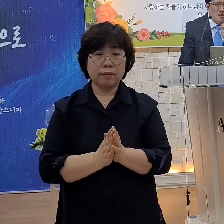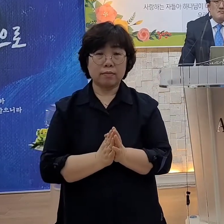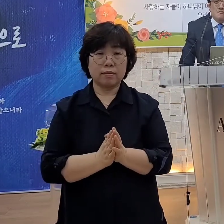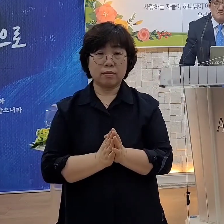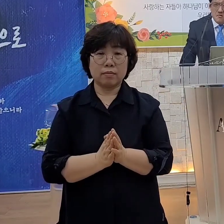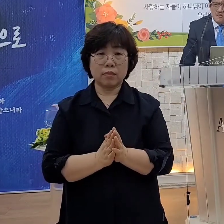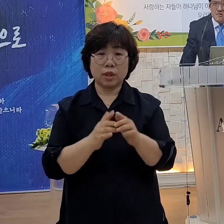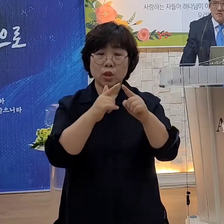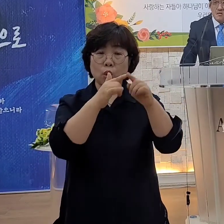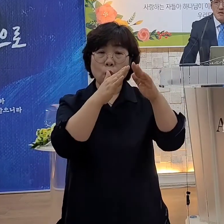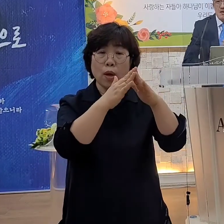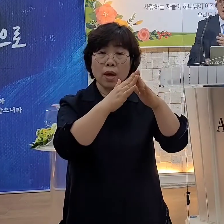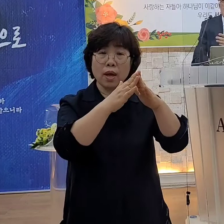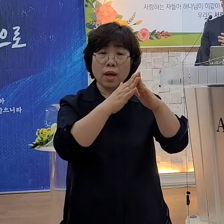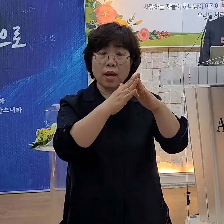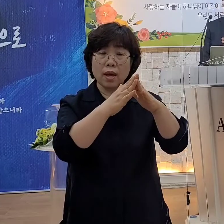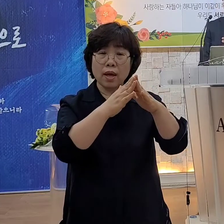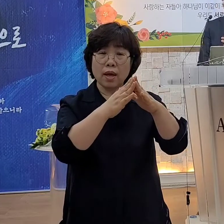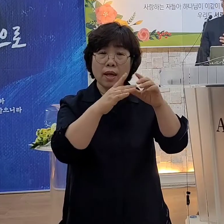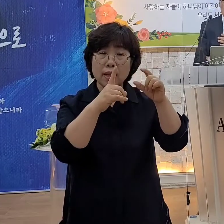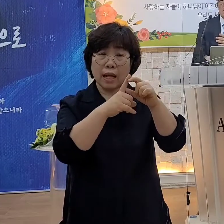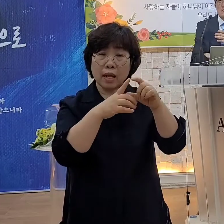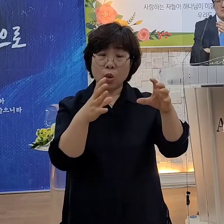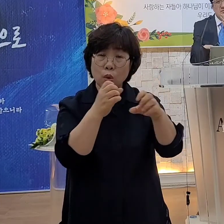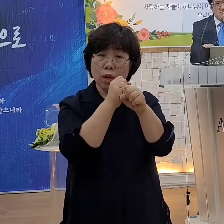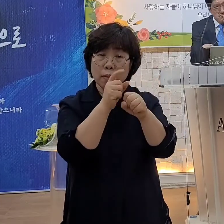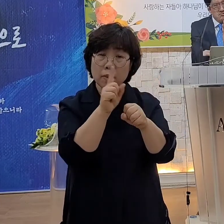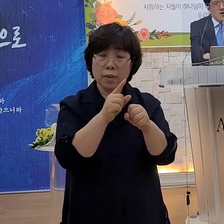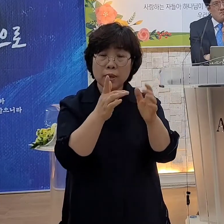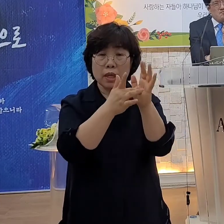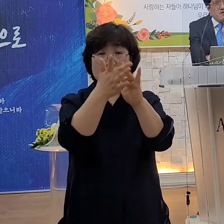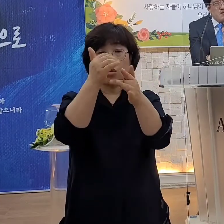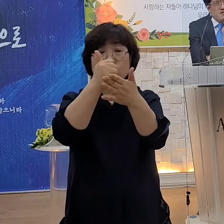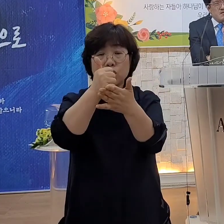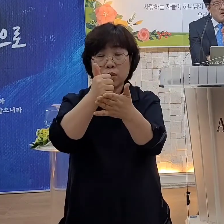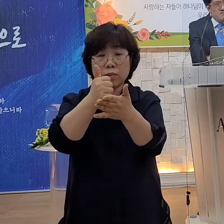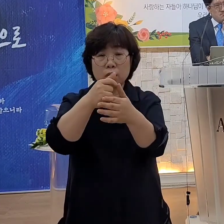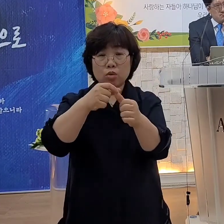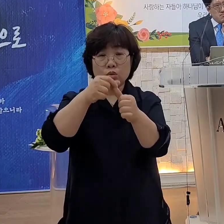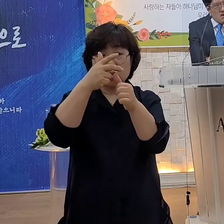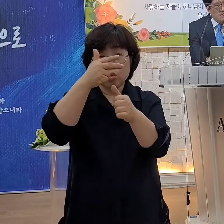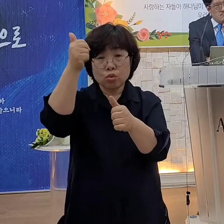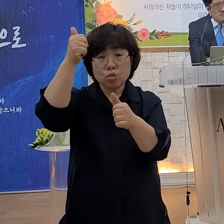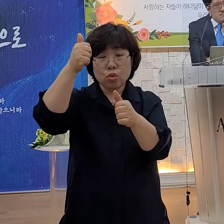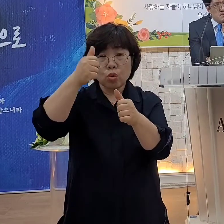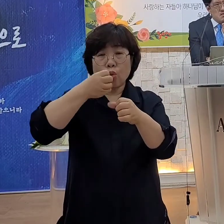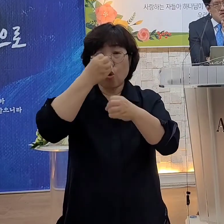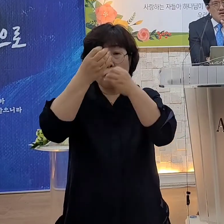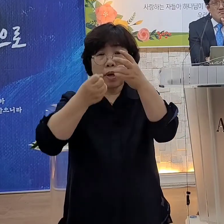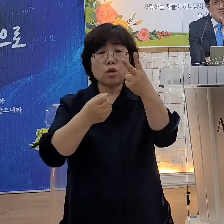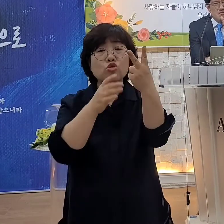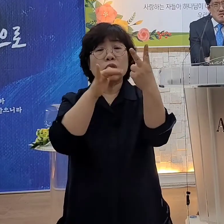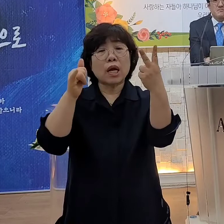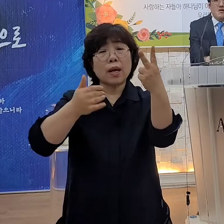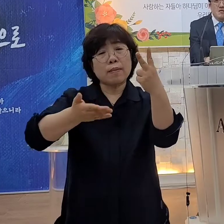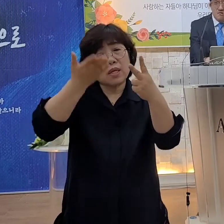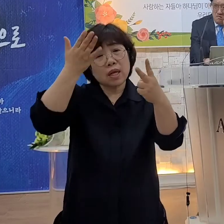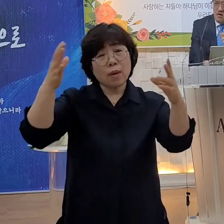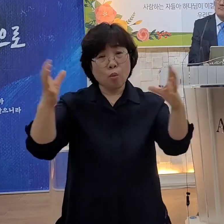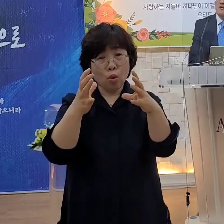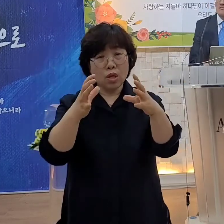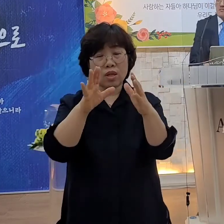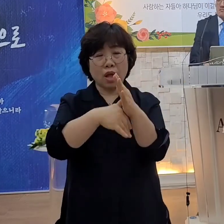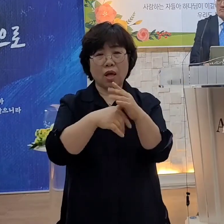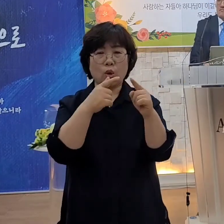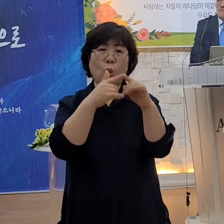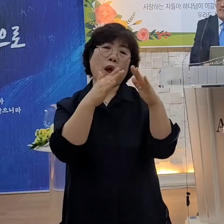교회가 정의가 뭐냐면 예수를 구주라고 고백하는 사람 두 사람 이상이 모인 집단이